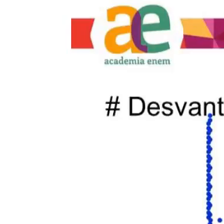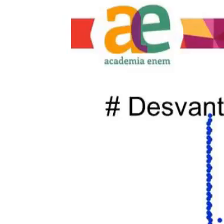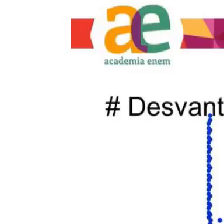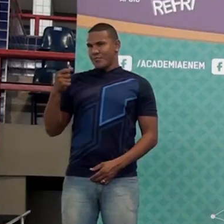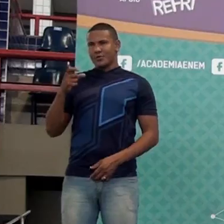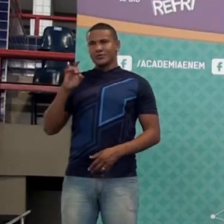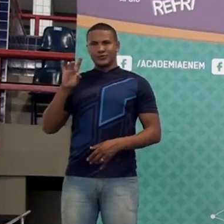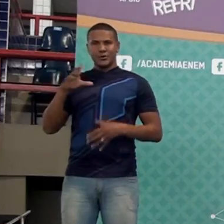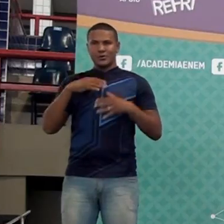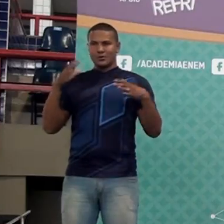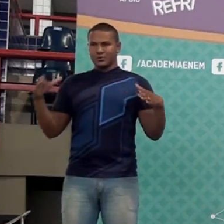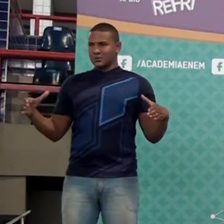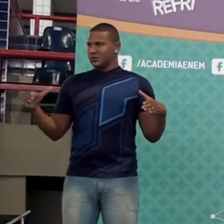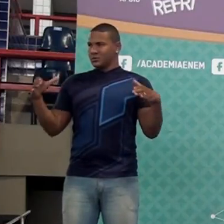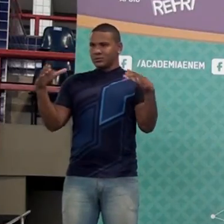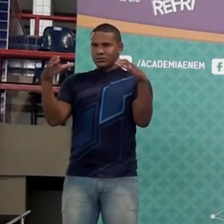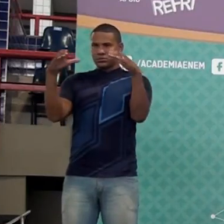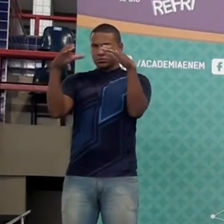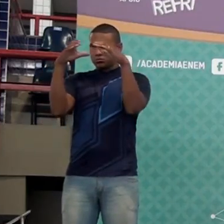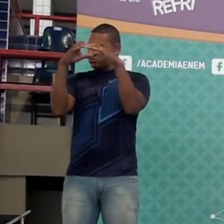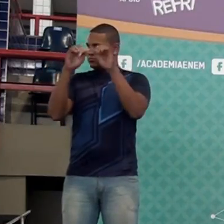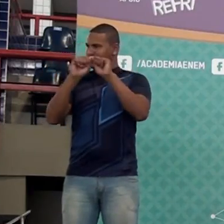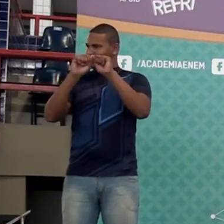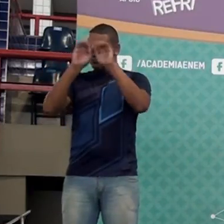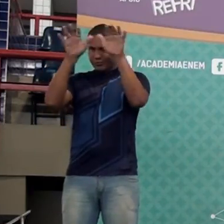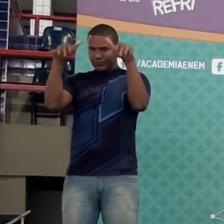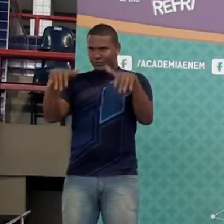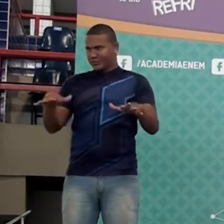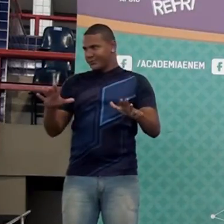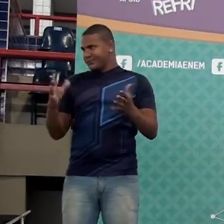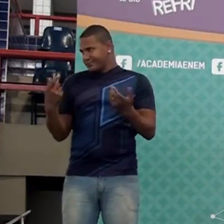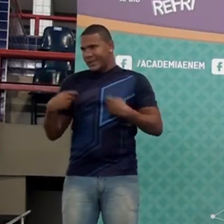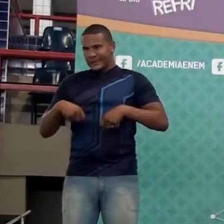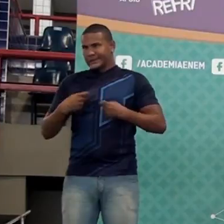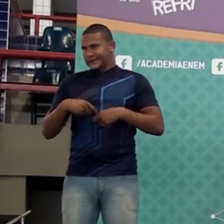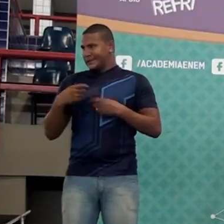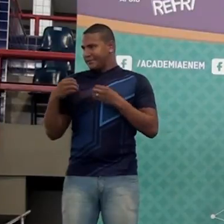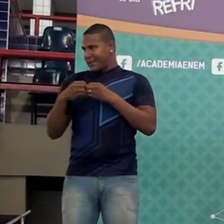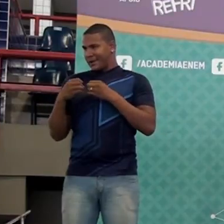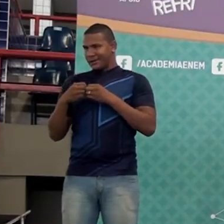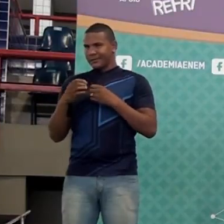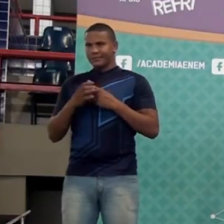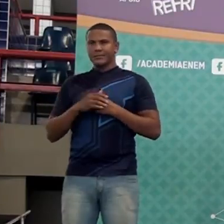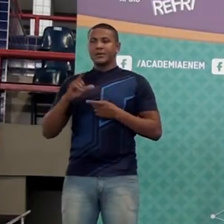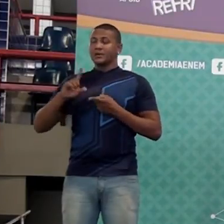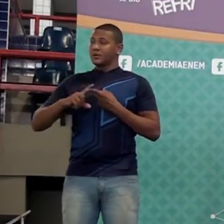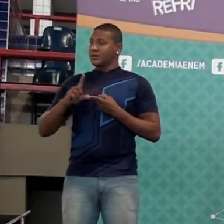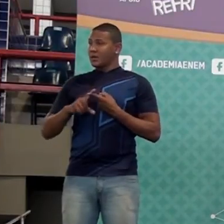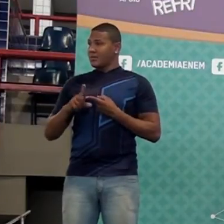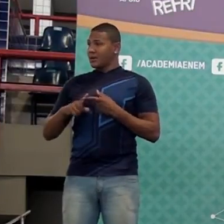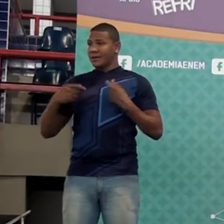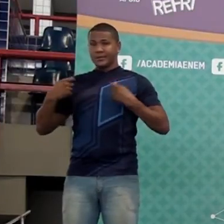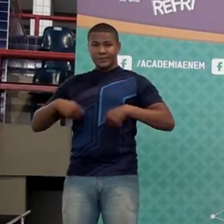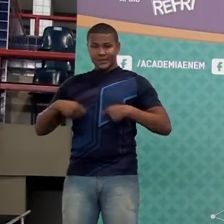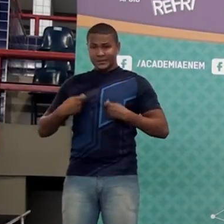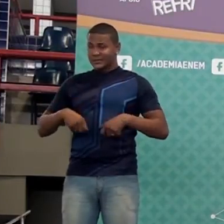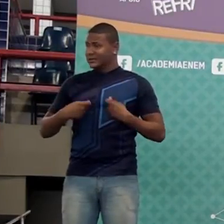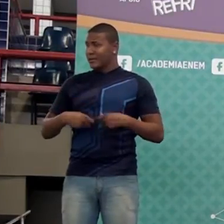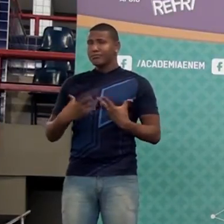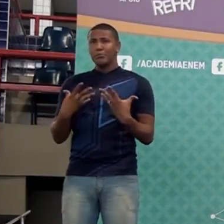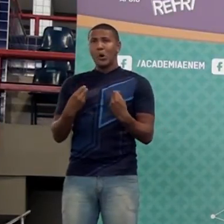próximas a vulcões, isso já limita demais a instalação. O rendimento é baixo, precisa de muito vapor d'água para